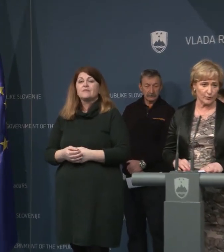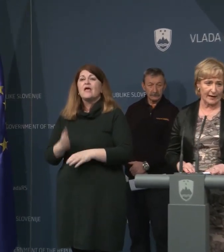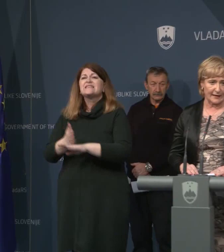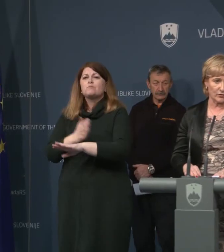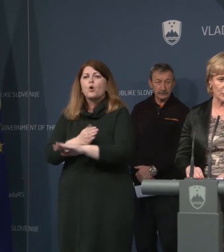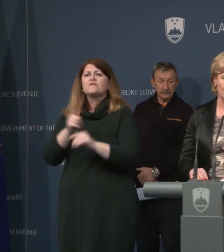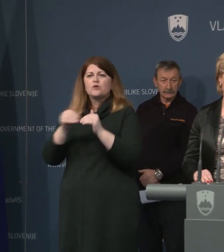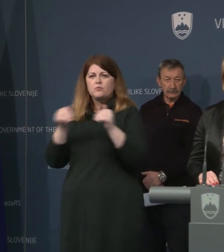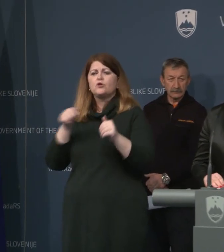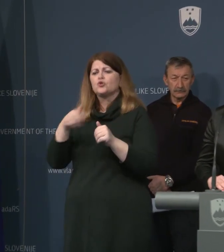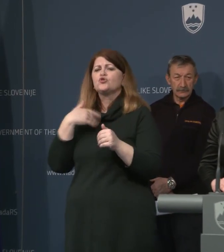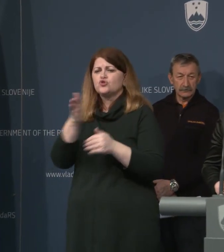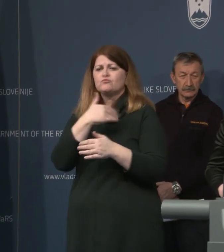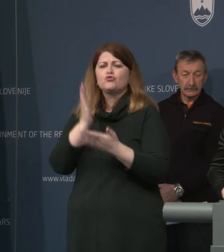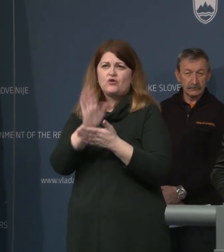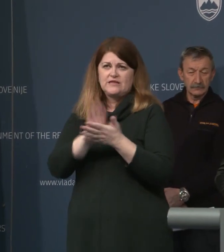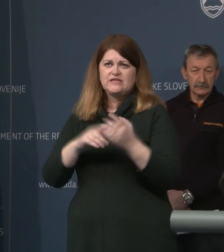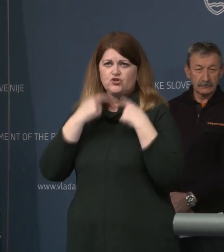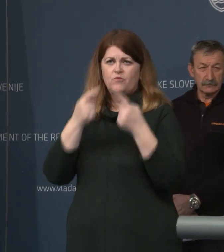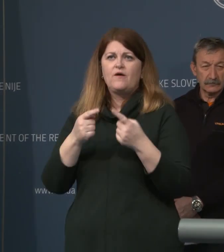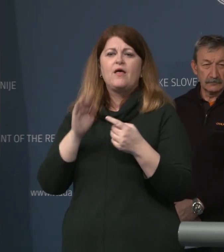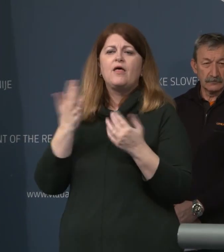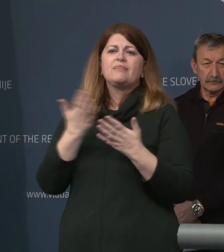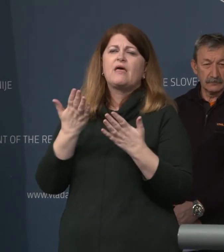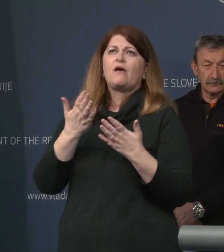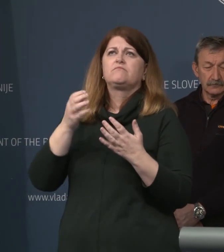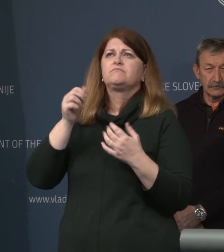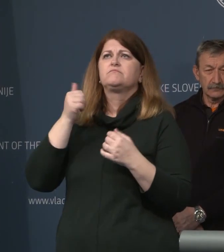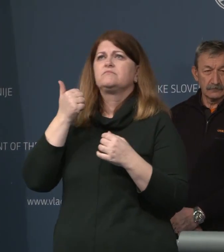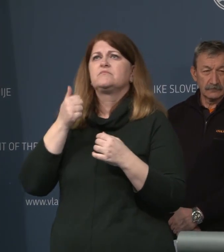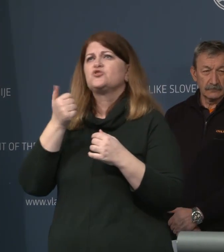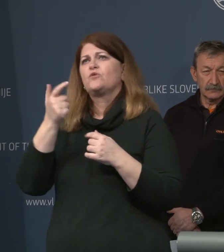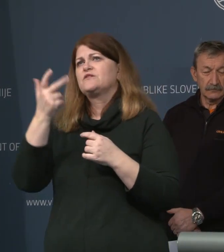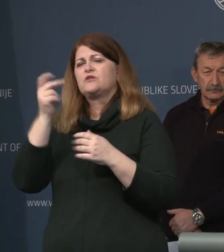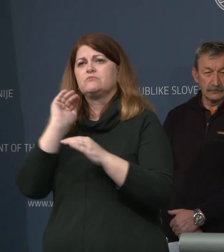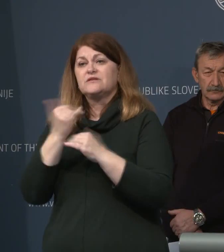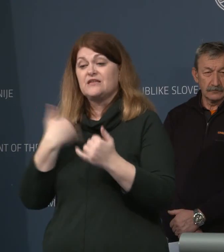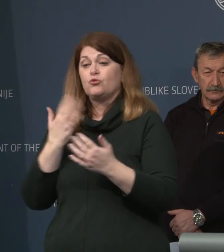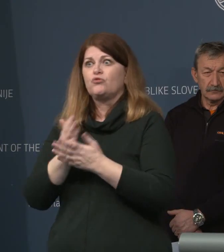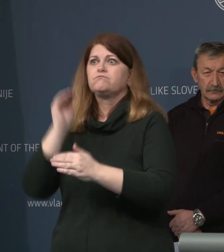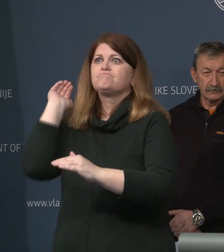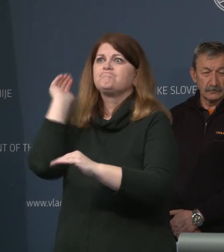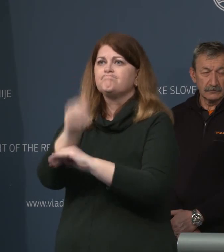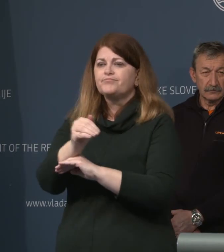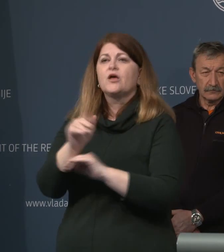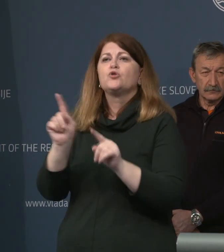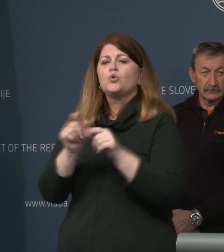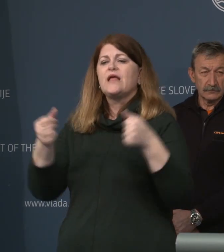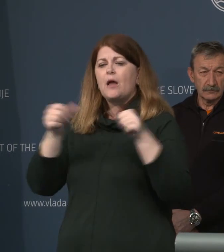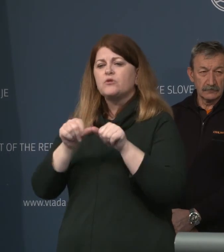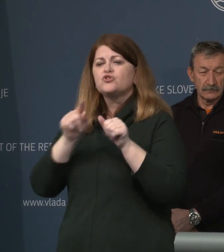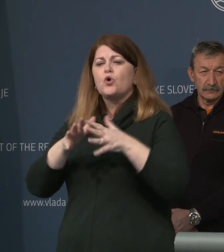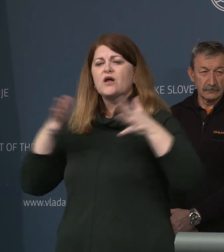Zmogljivosti so omejene, to smo že na začetku povedali, na par sto testiranj, zdaj smo v bistvu presegli že to številko in kapacitete, razširili so, da bi laboratoriji